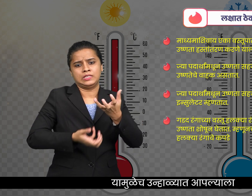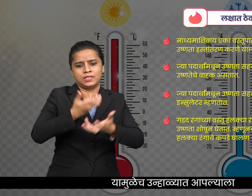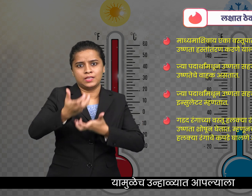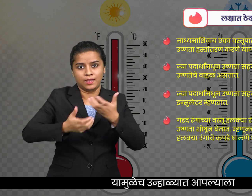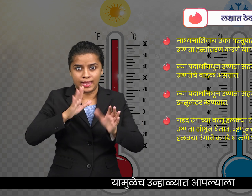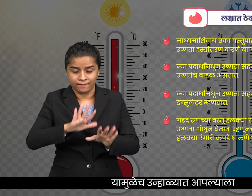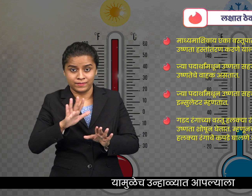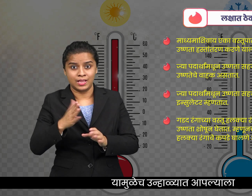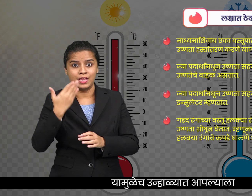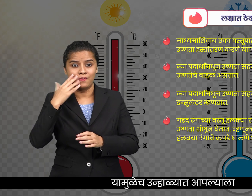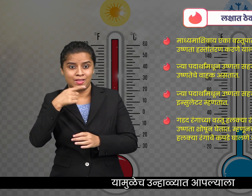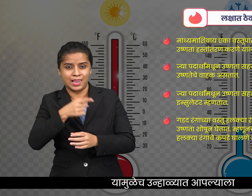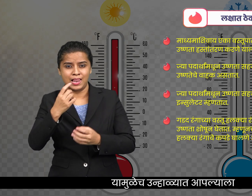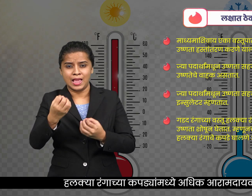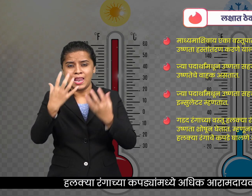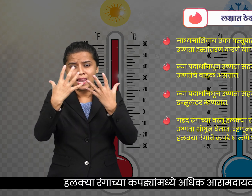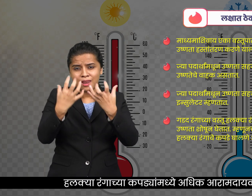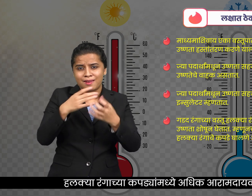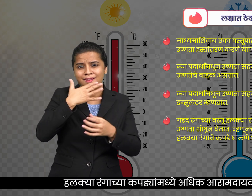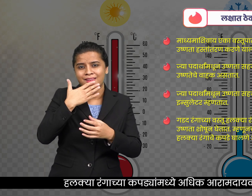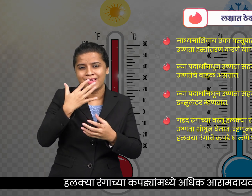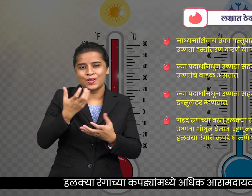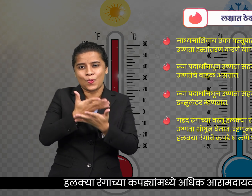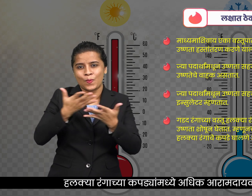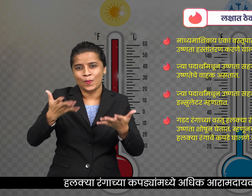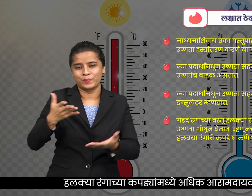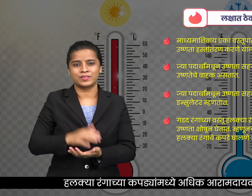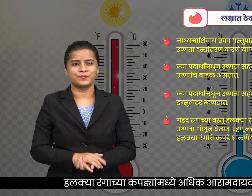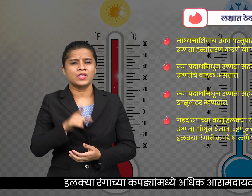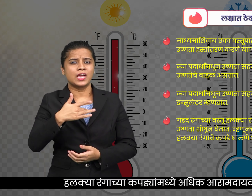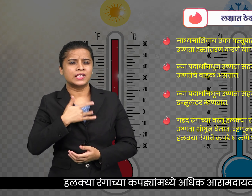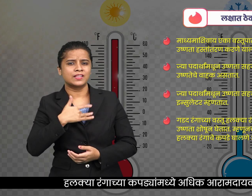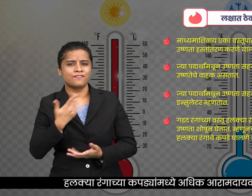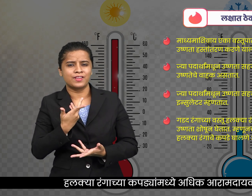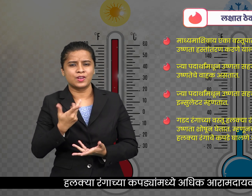हलक्या रंगाच्या कपड्यांमध्ये अधिक आरामदायक वाटते.